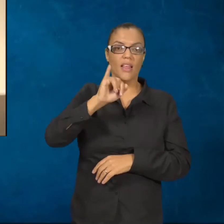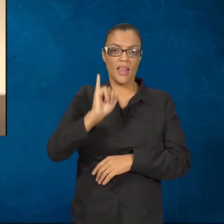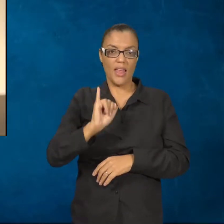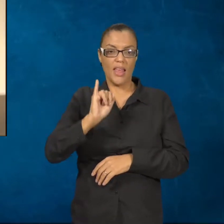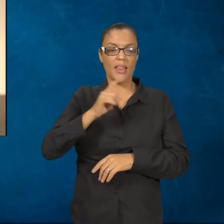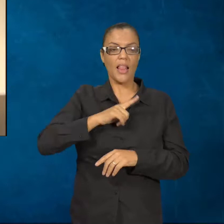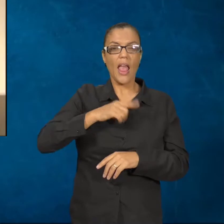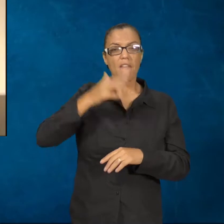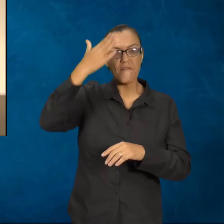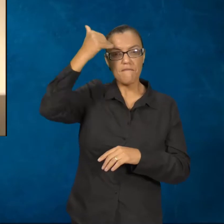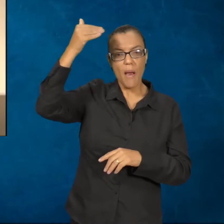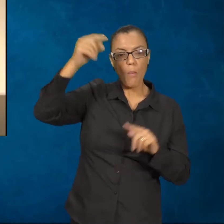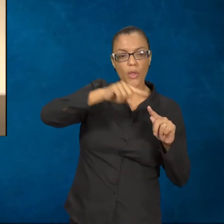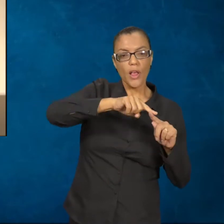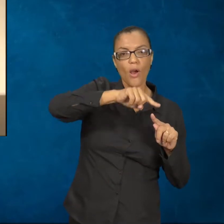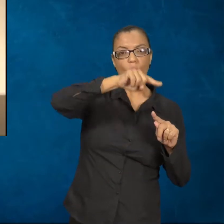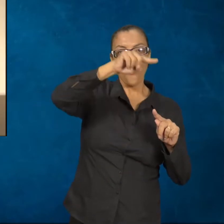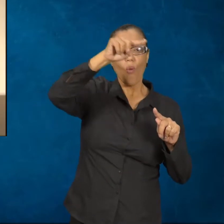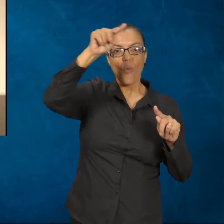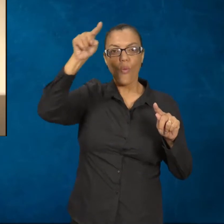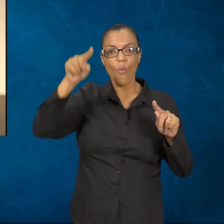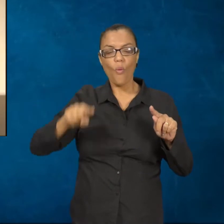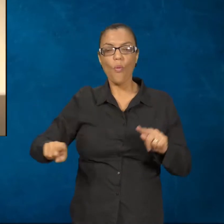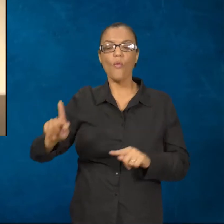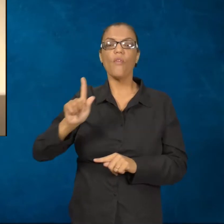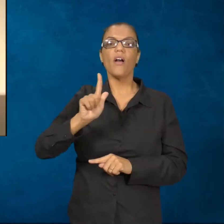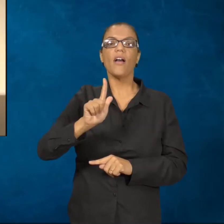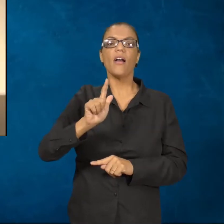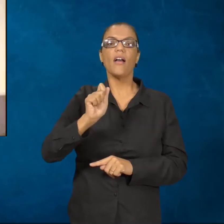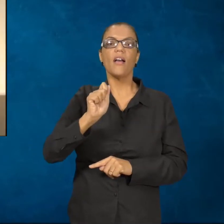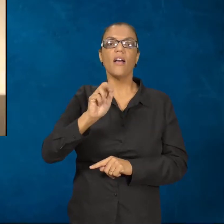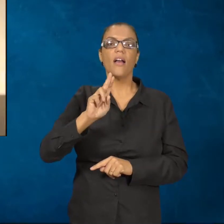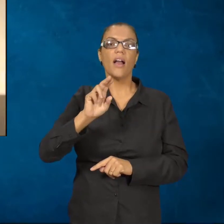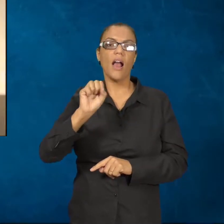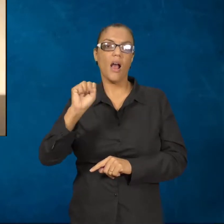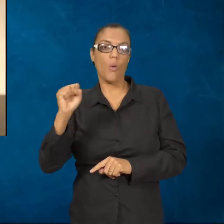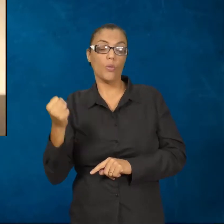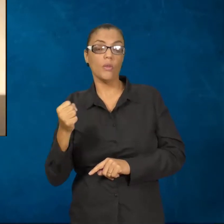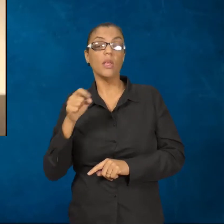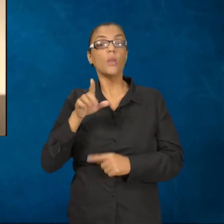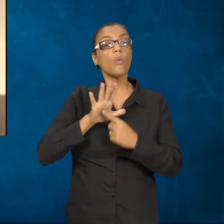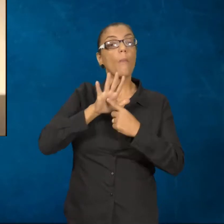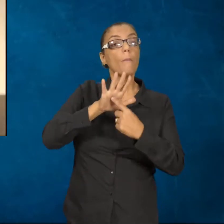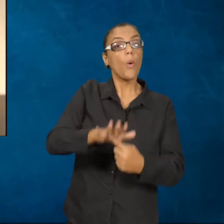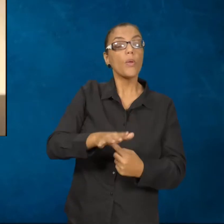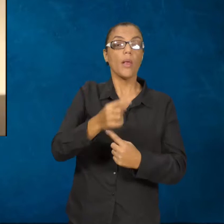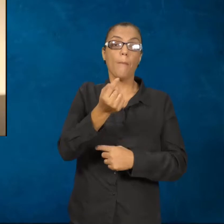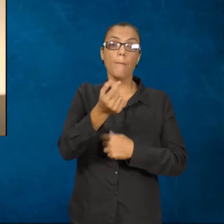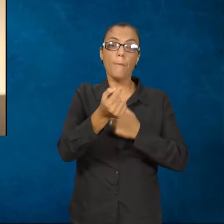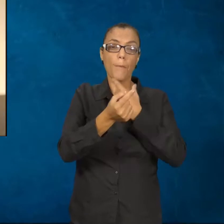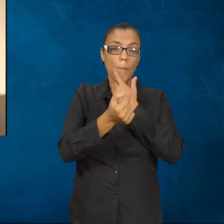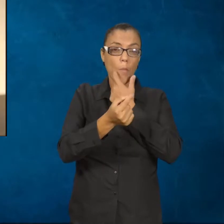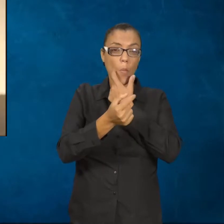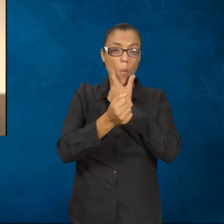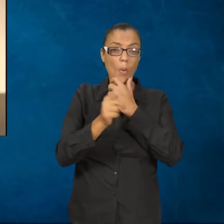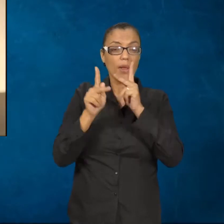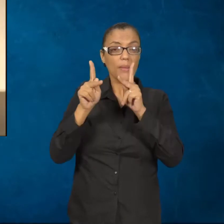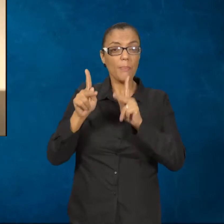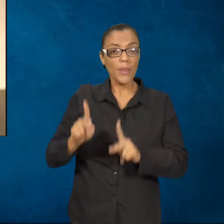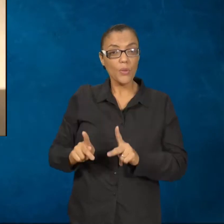Da famosa curva de Gauss. O que mostra isso? Que umas poucas pessoas têm